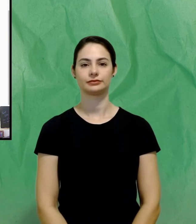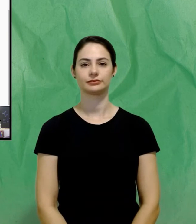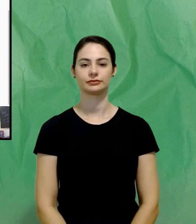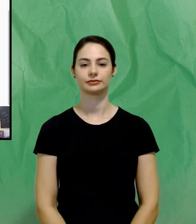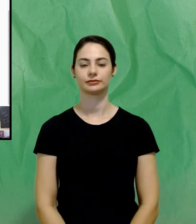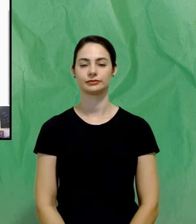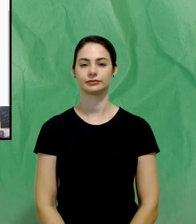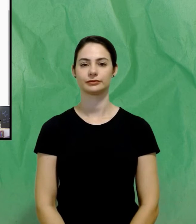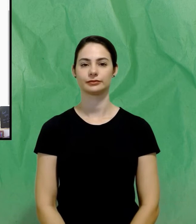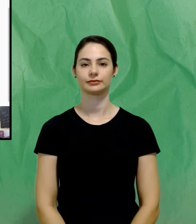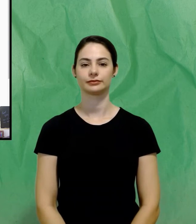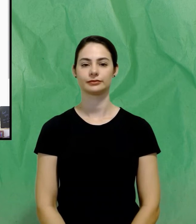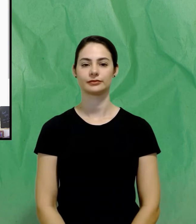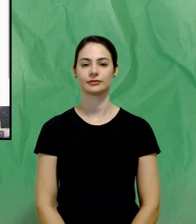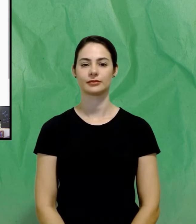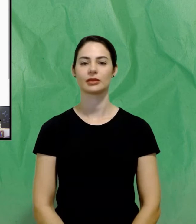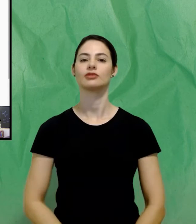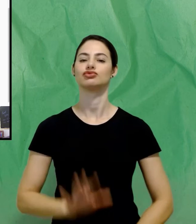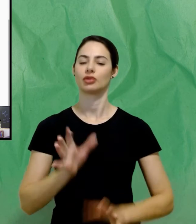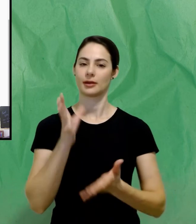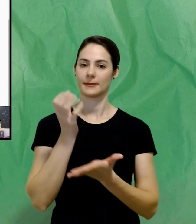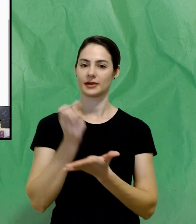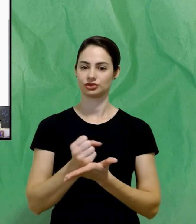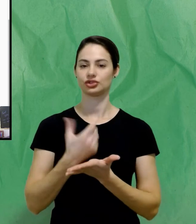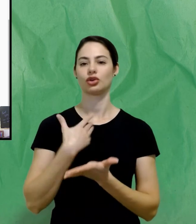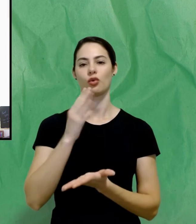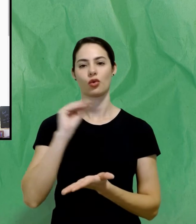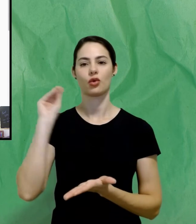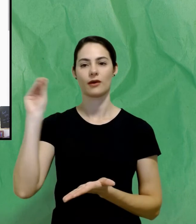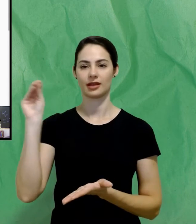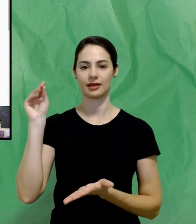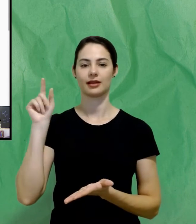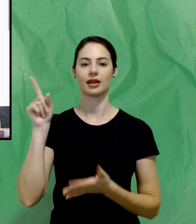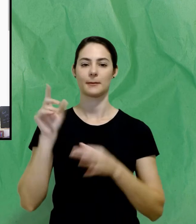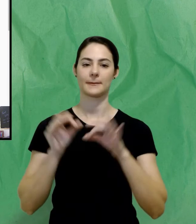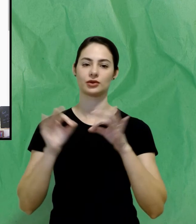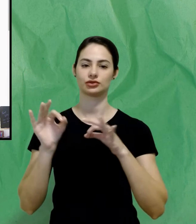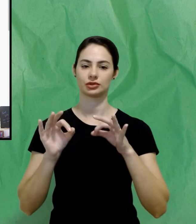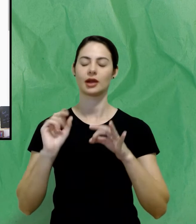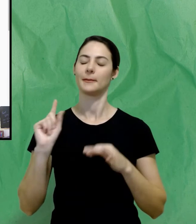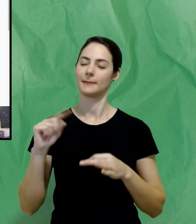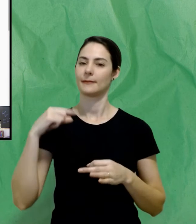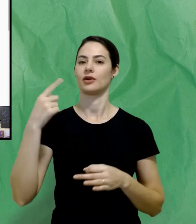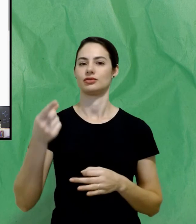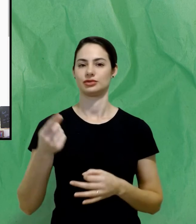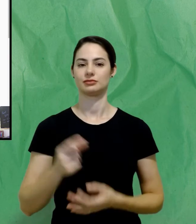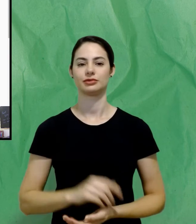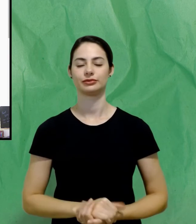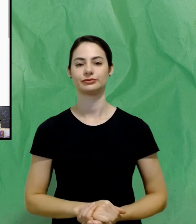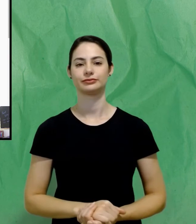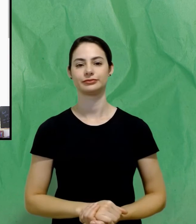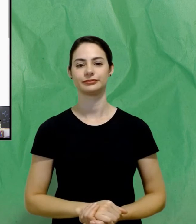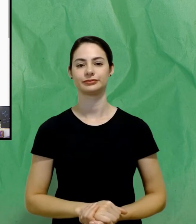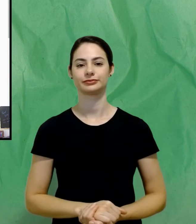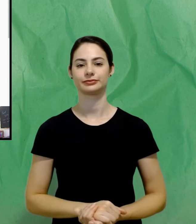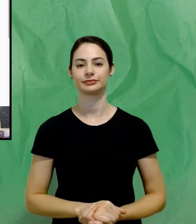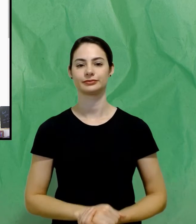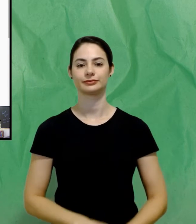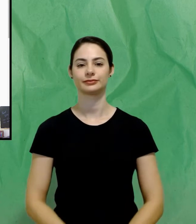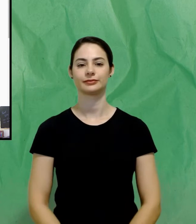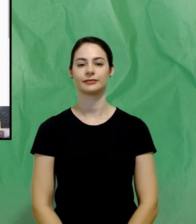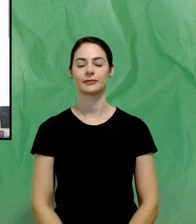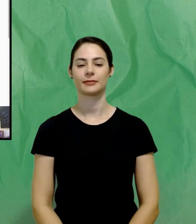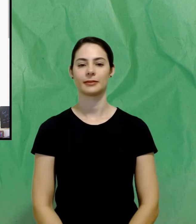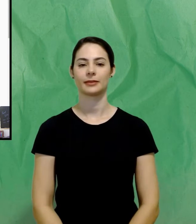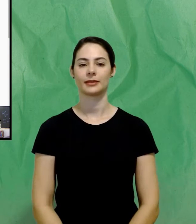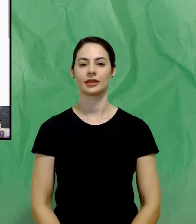Pronto. Depois que eu baixei e coloquei ele lá, eu posso vir aqui em próximo. E agora a gente vai